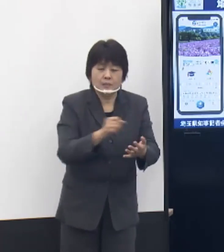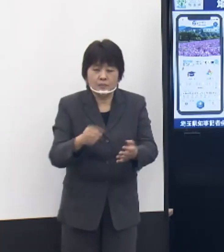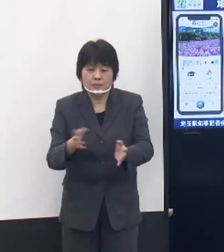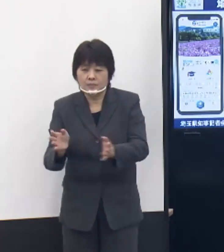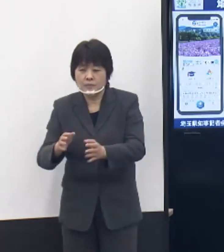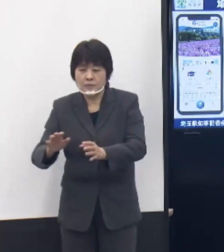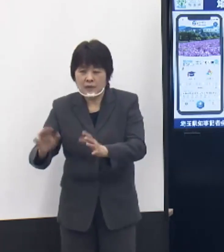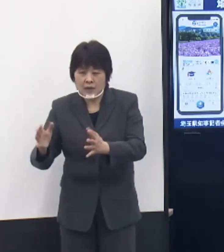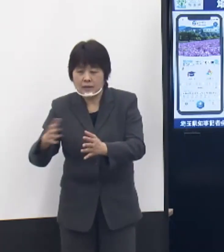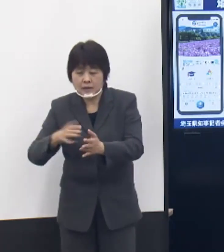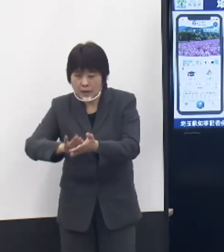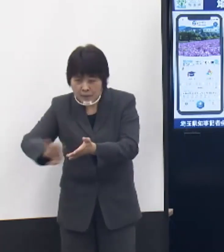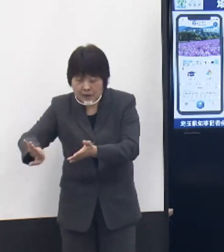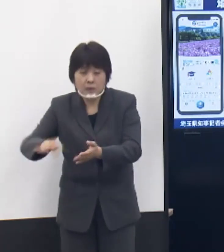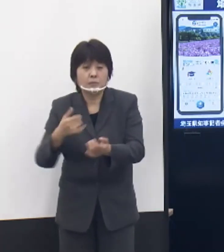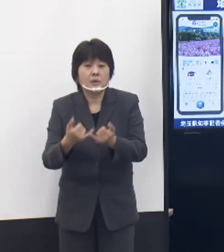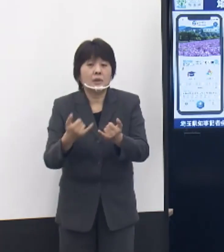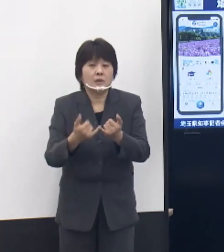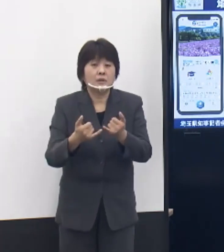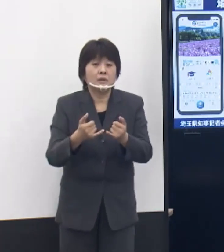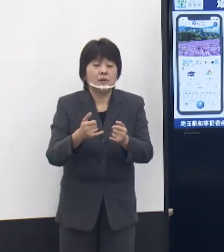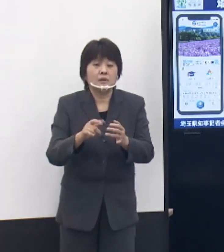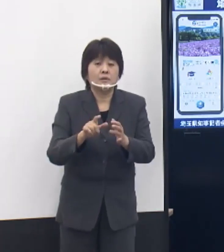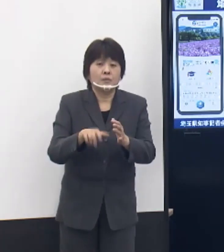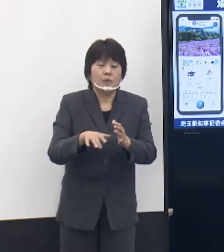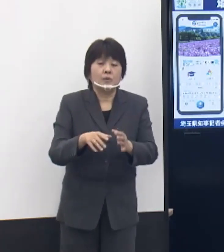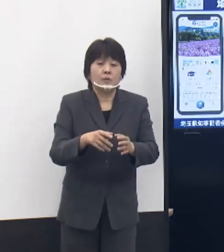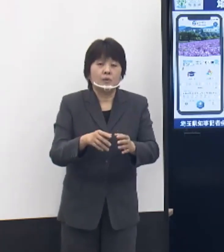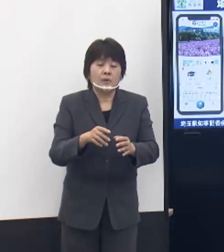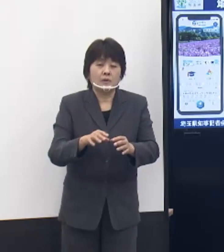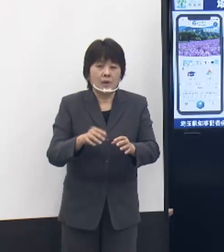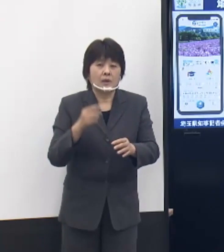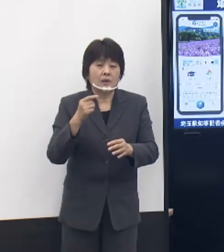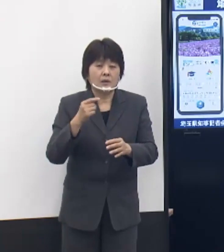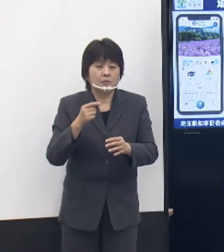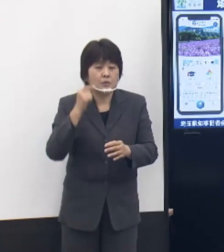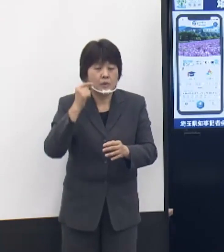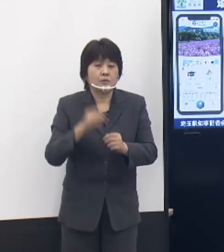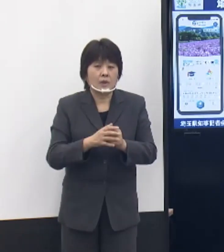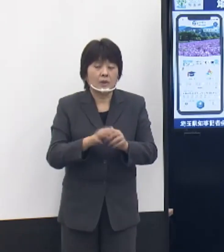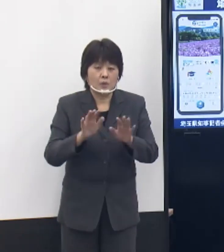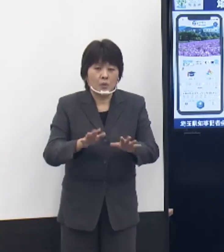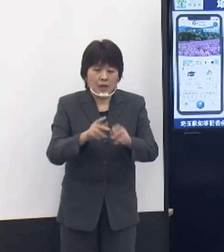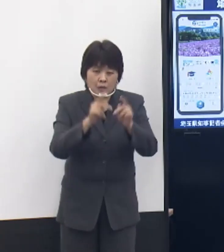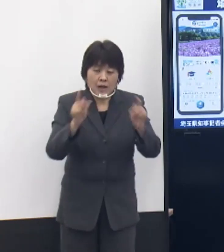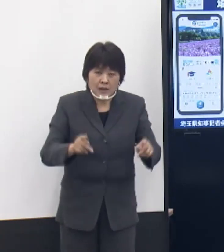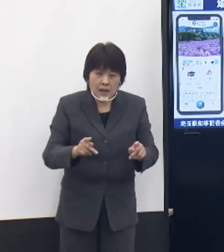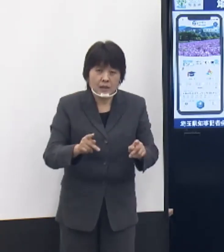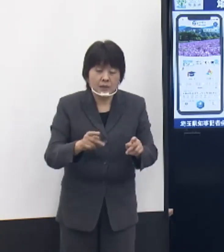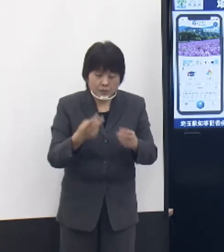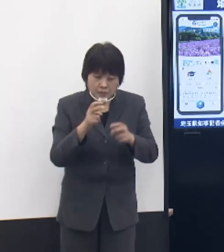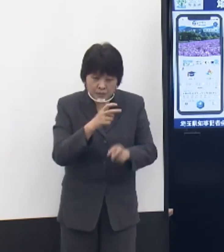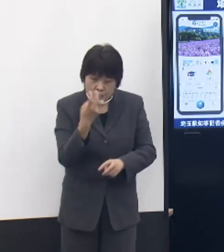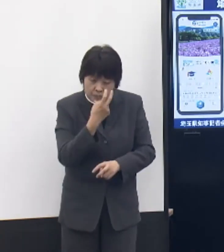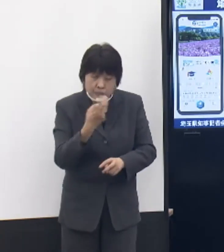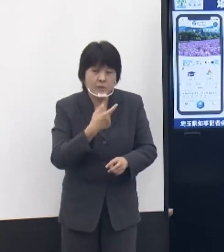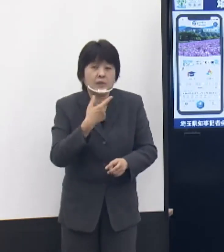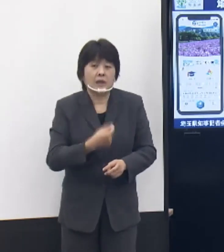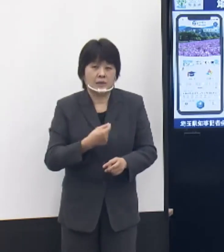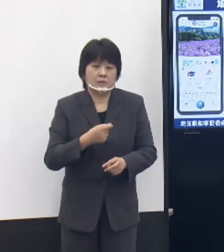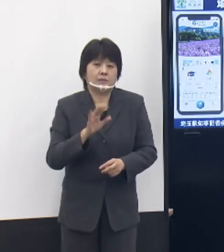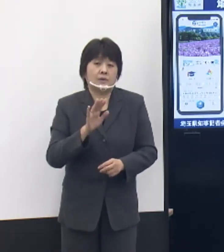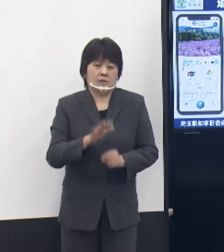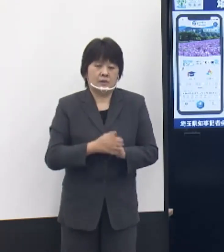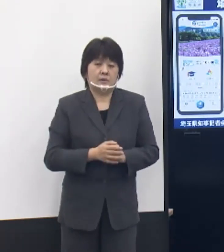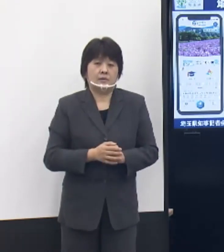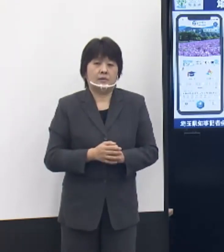よみたいなことはできないので、そのための課題も含めて今回洗い出したいというのが今回の我々の意図